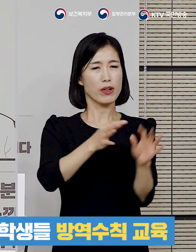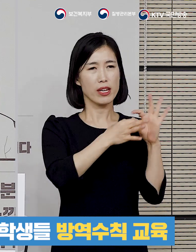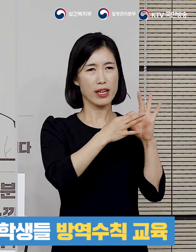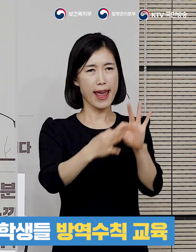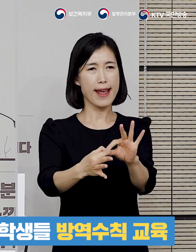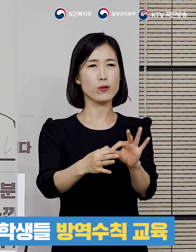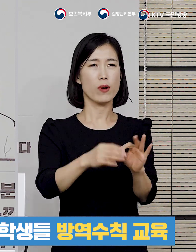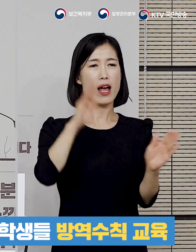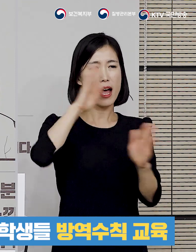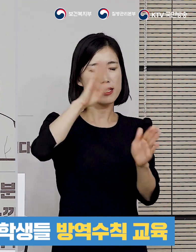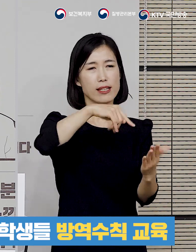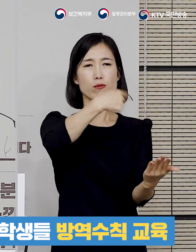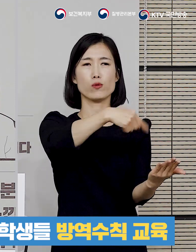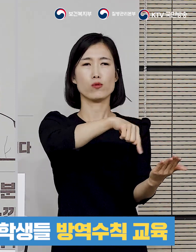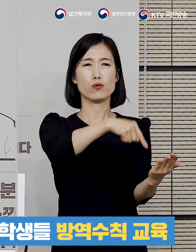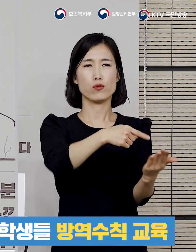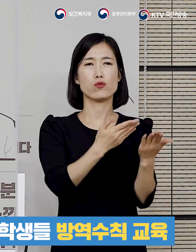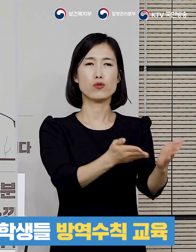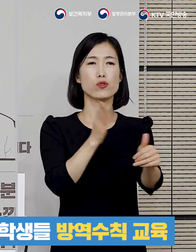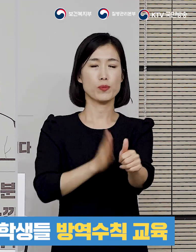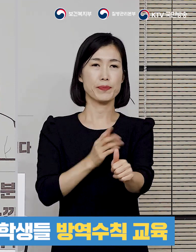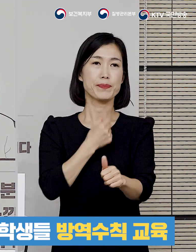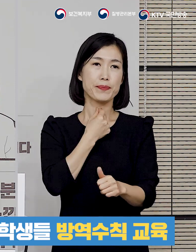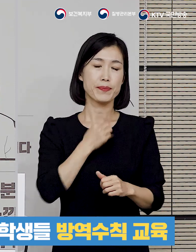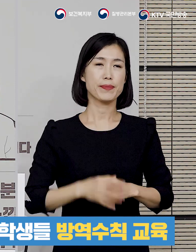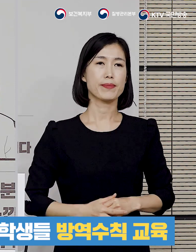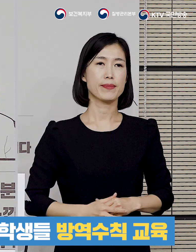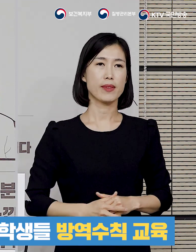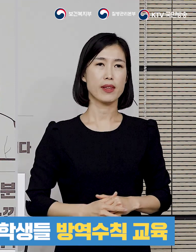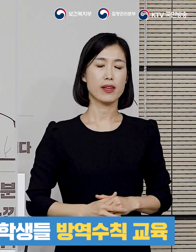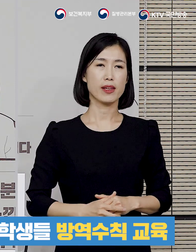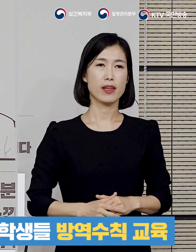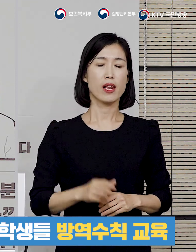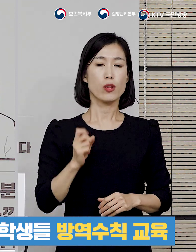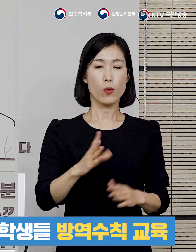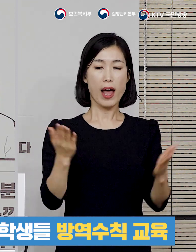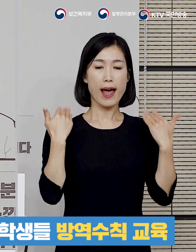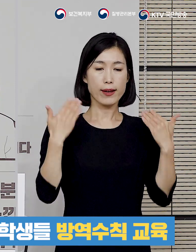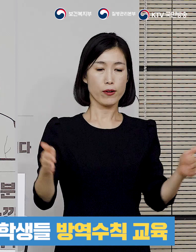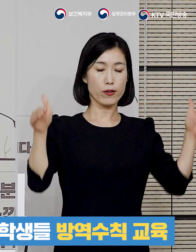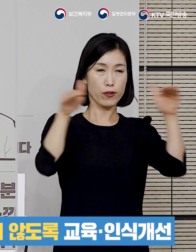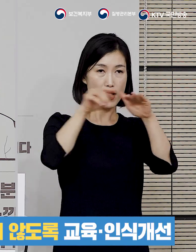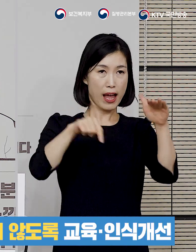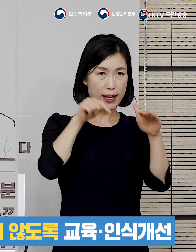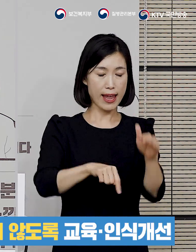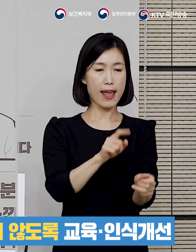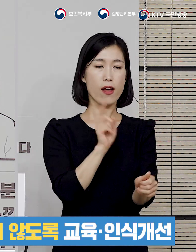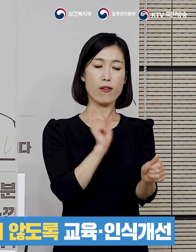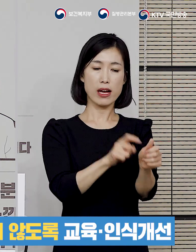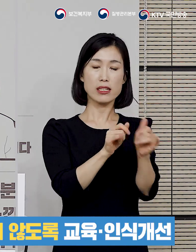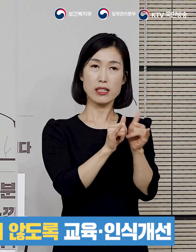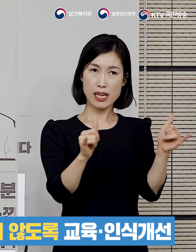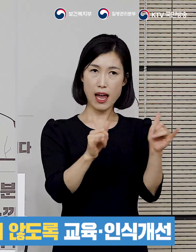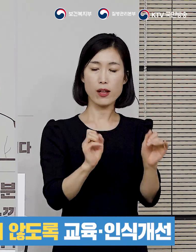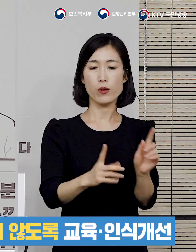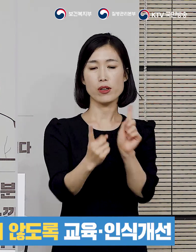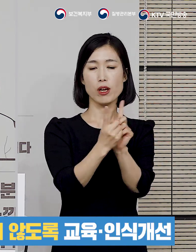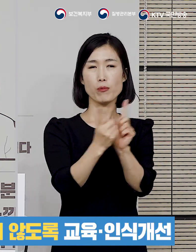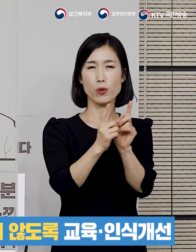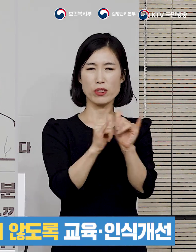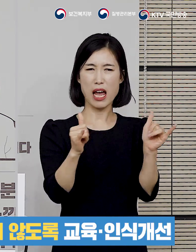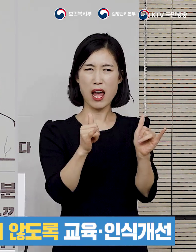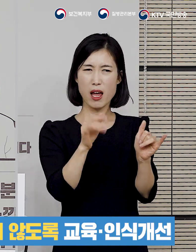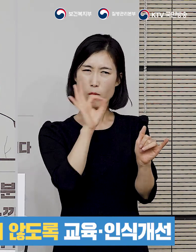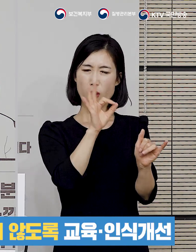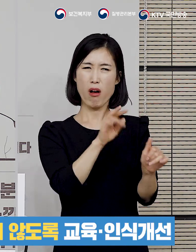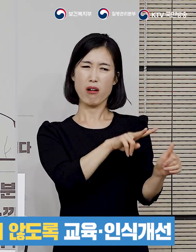확인해 주시고 지속적으로 방역수칙을 교육해 주시기를 요청드립니다. 또한 학교 내에서